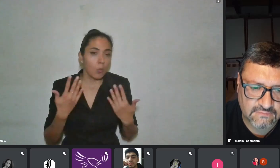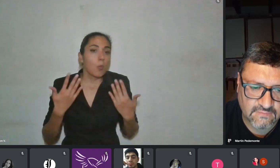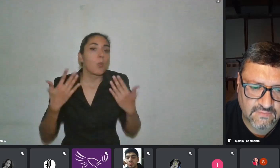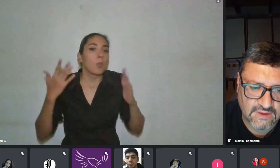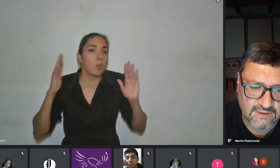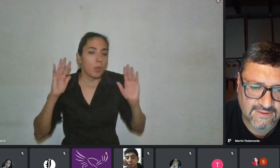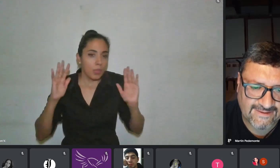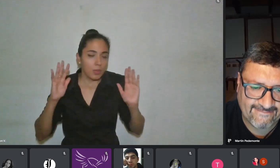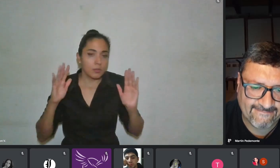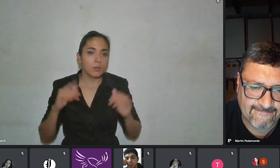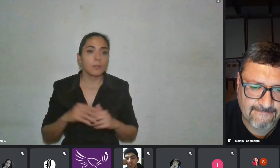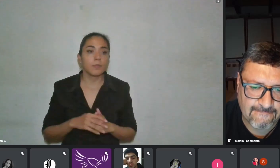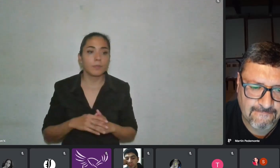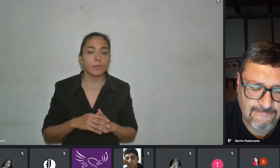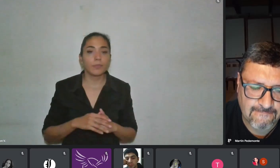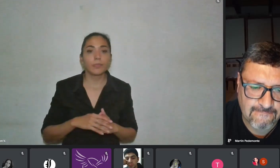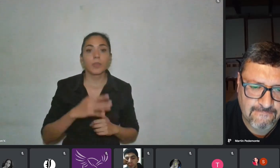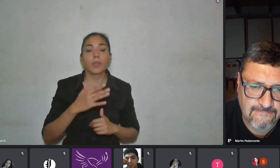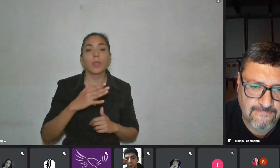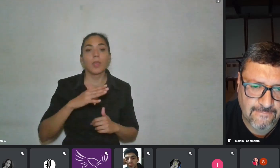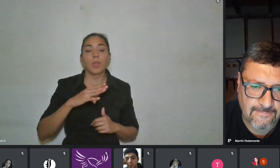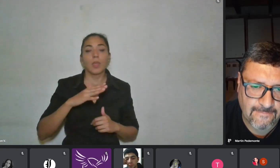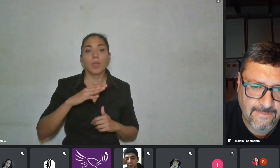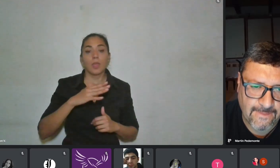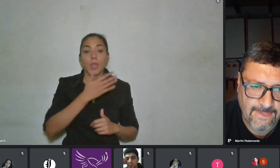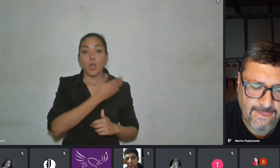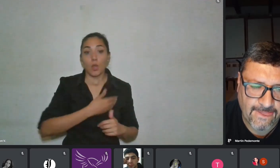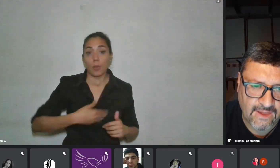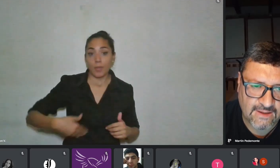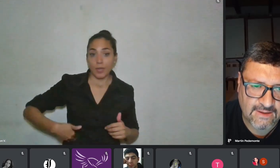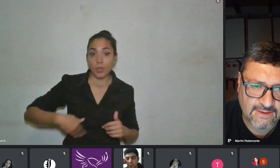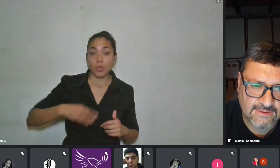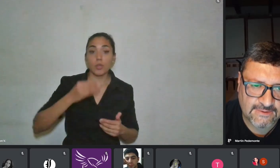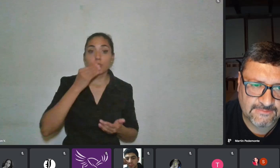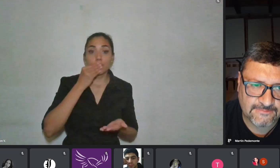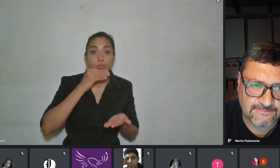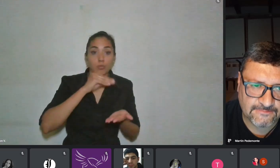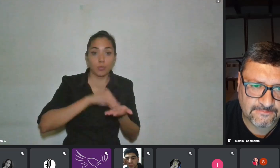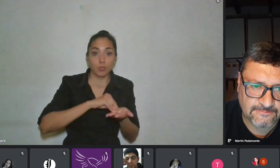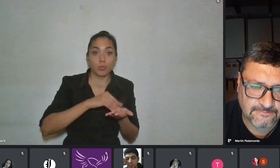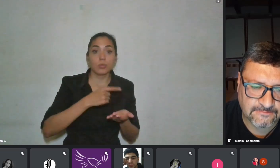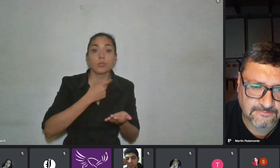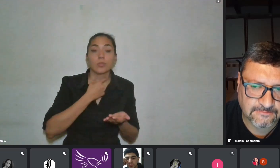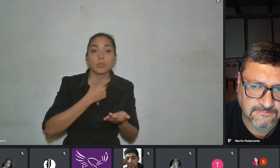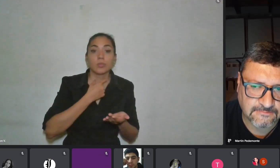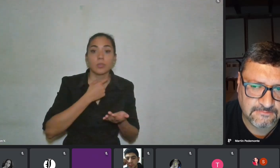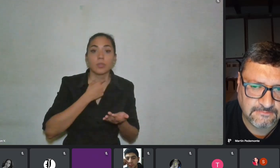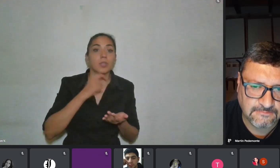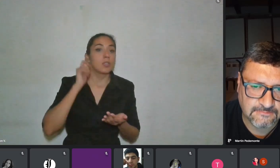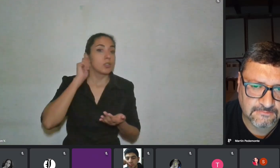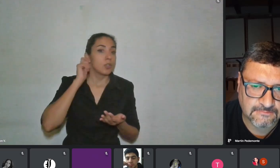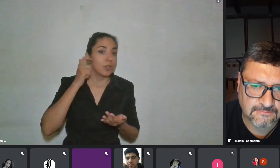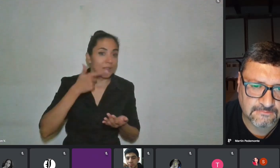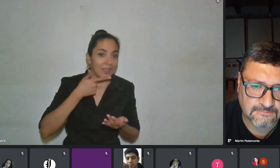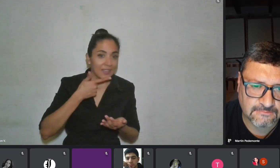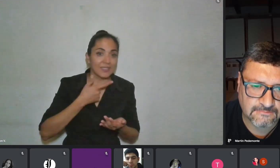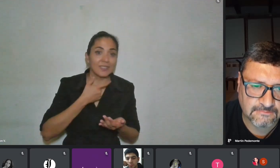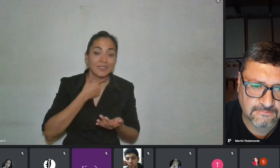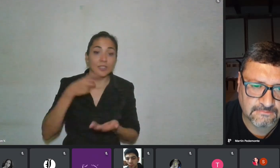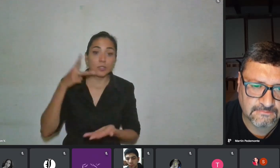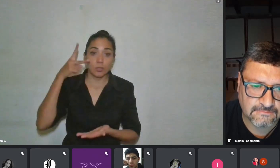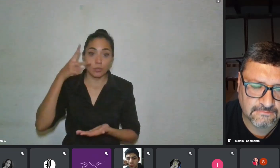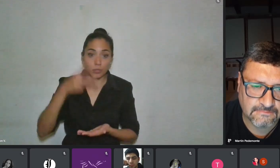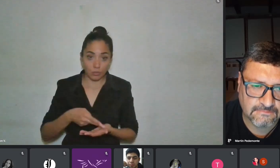el gobernador de Chubut, cuando quiso cortar de forma definitiva el transcurso del gas y eso, ahí pudo haber